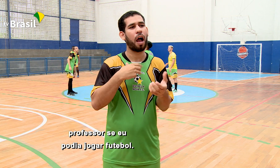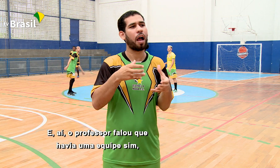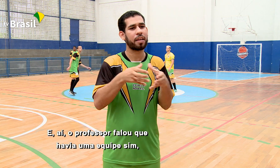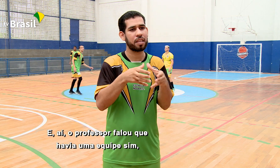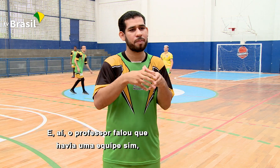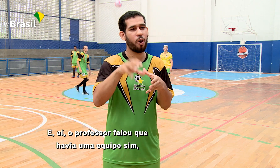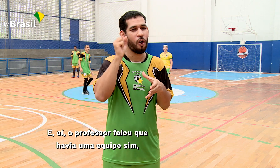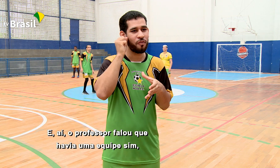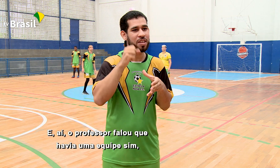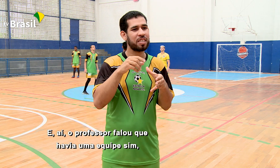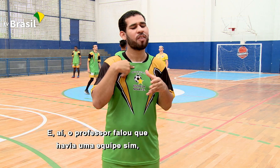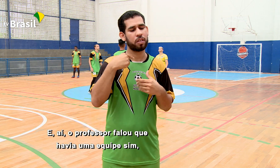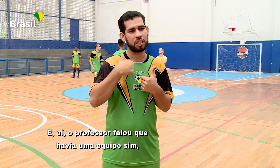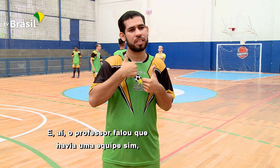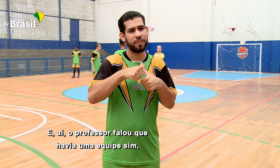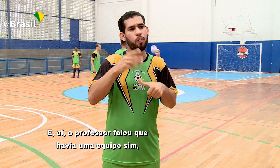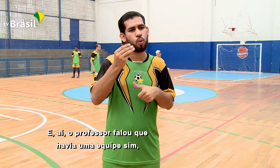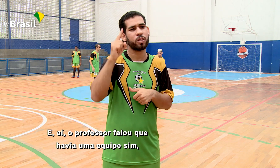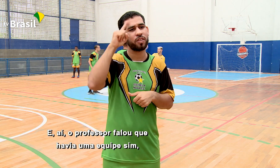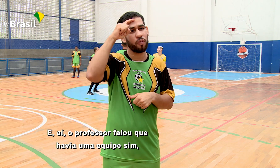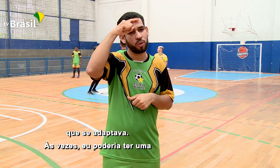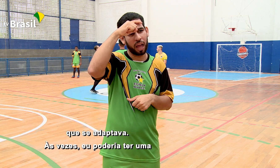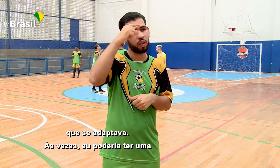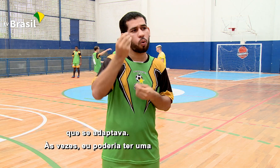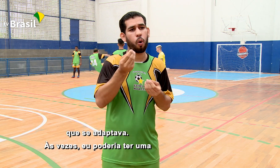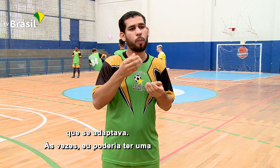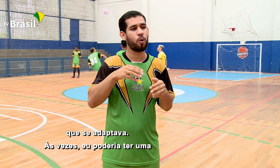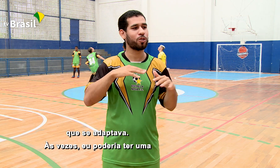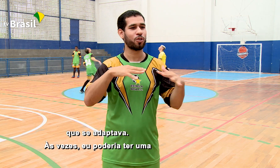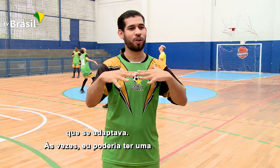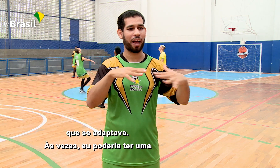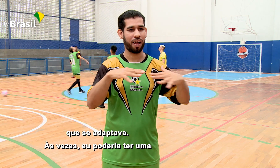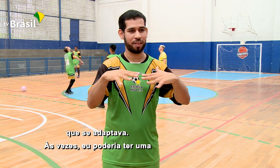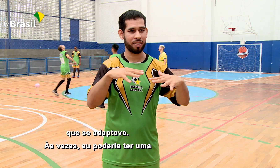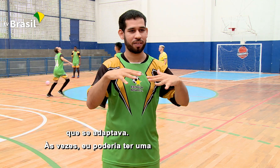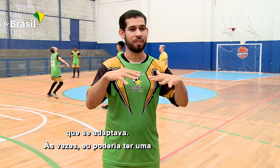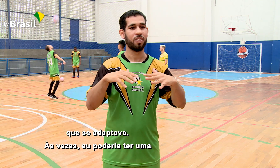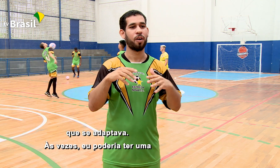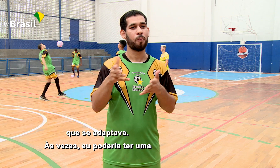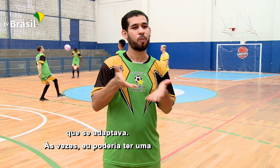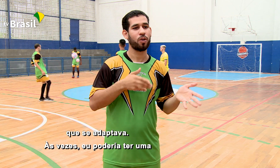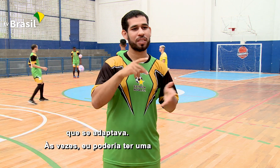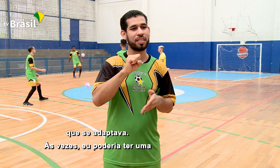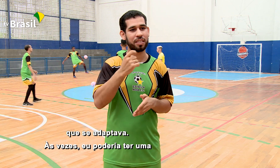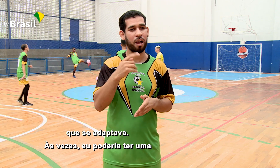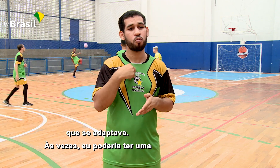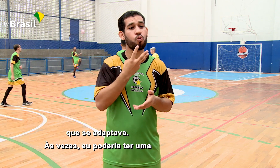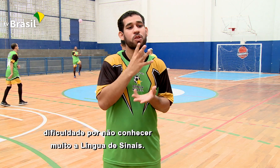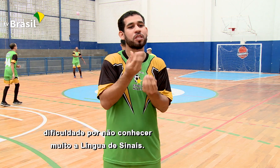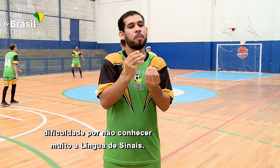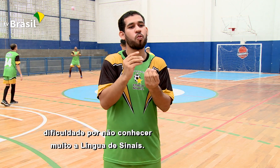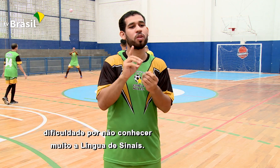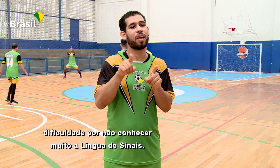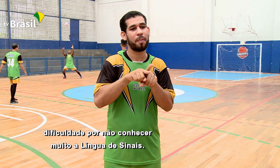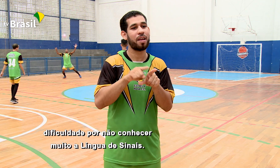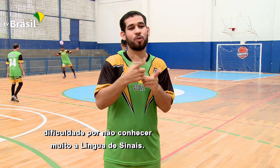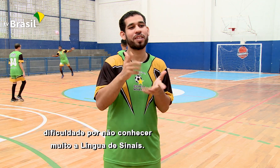o professor falou que havia uma equipe, sim, que se adaptava. Às vezes eu poderia ter uma dificuldade por não